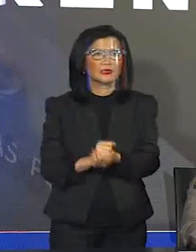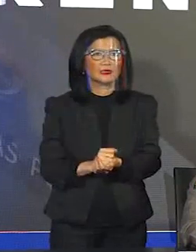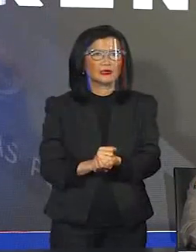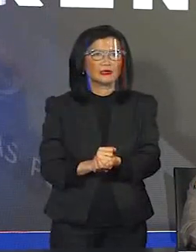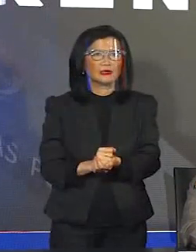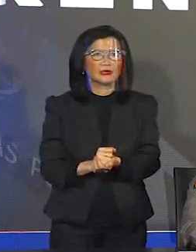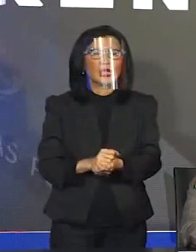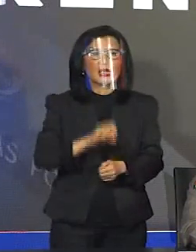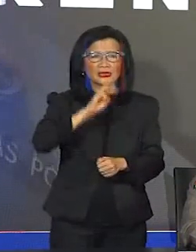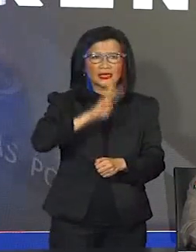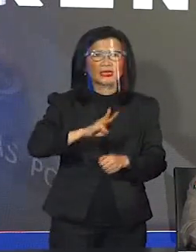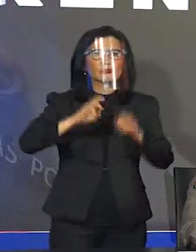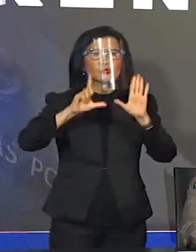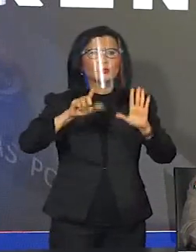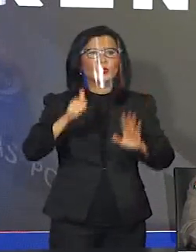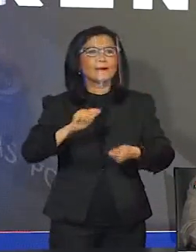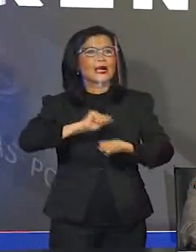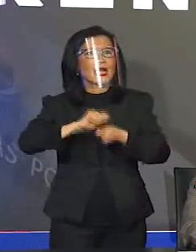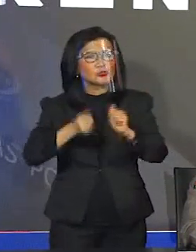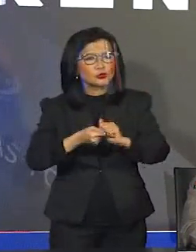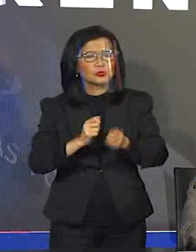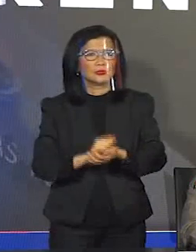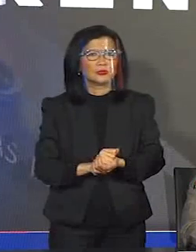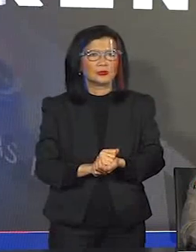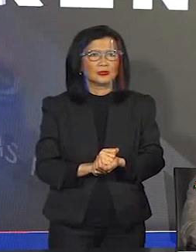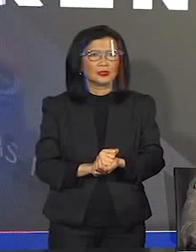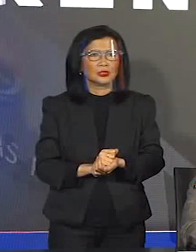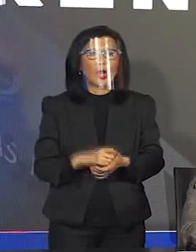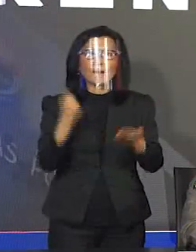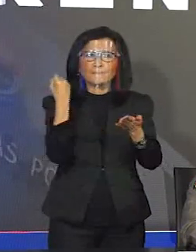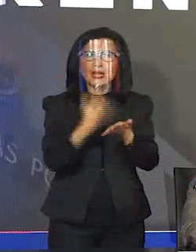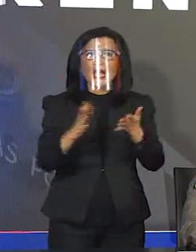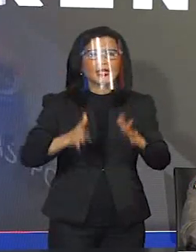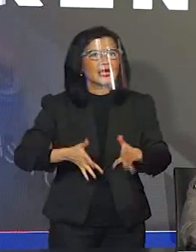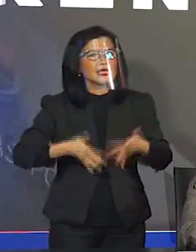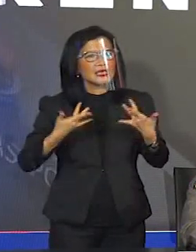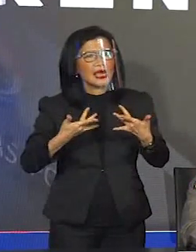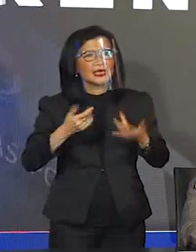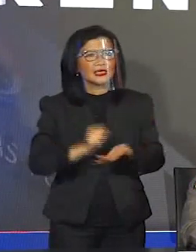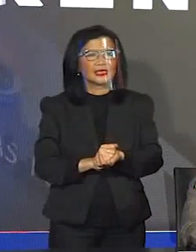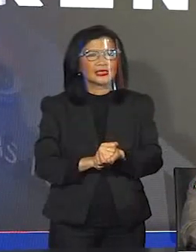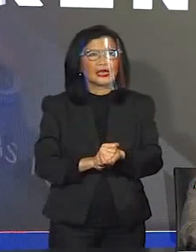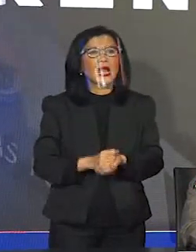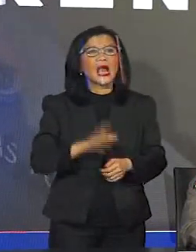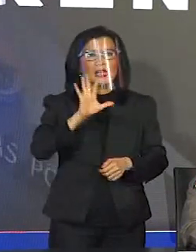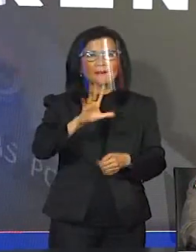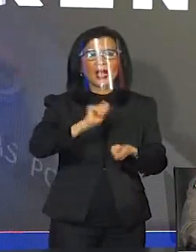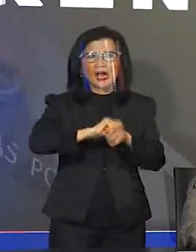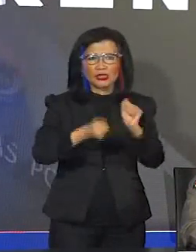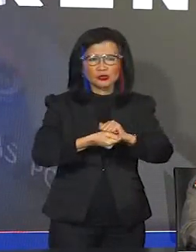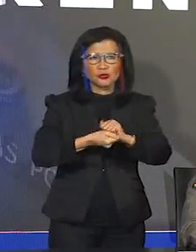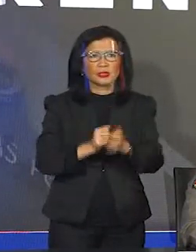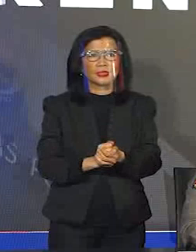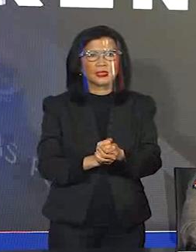sebanyak 376 kasus, kemudian pelanggaran ringan atau tipiring 5 kasus,